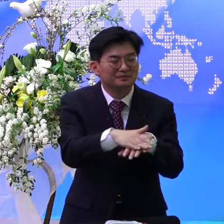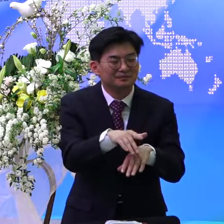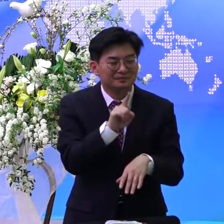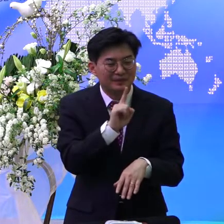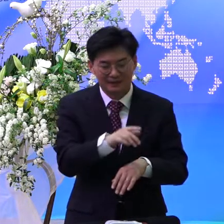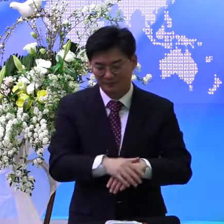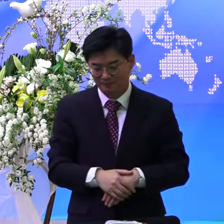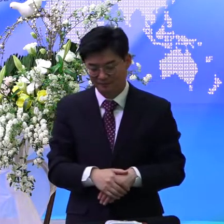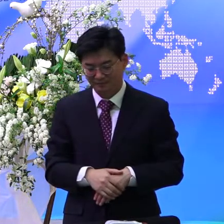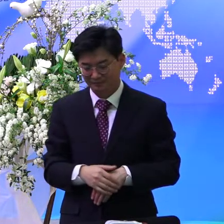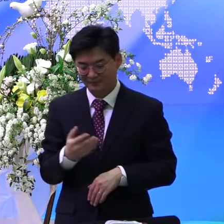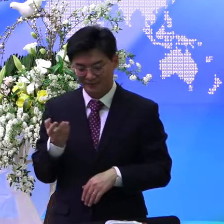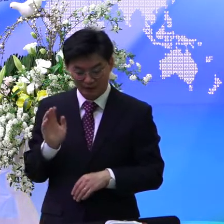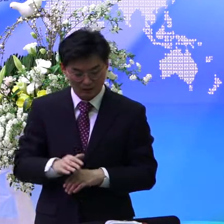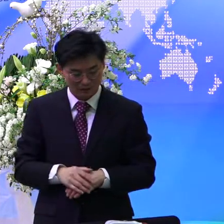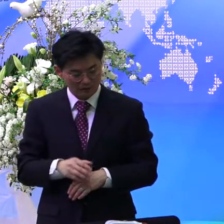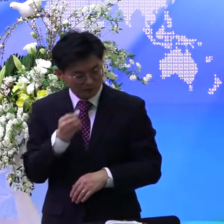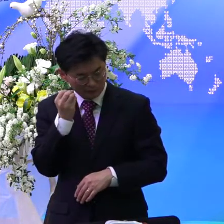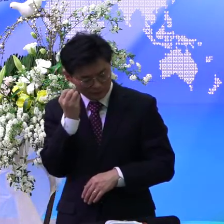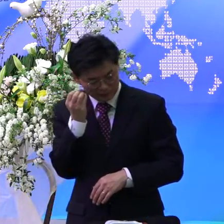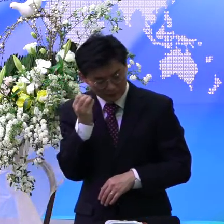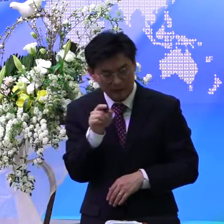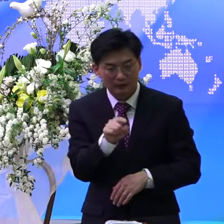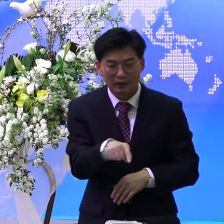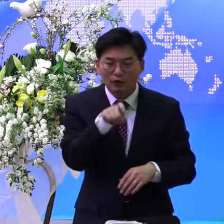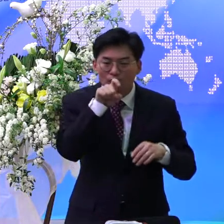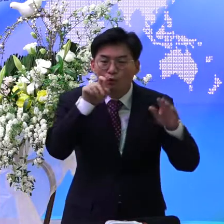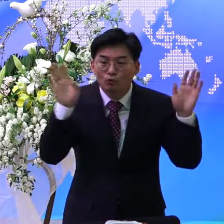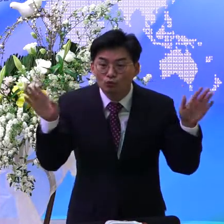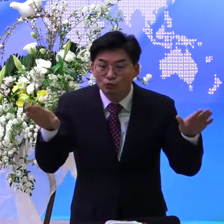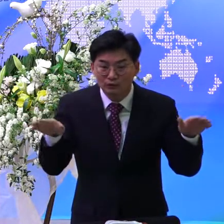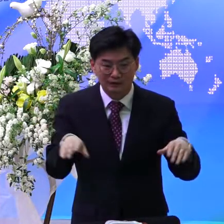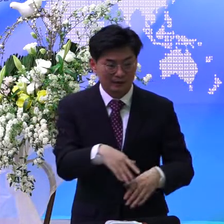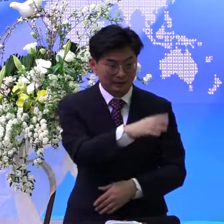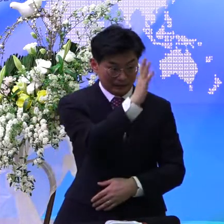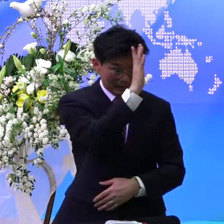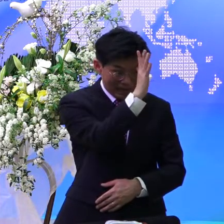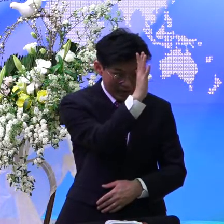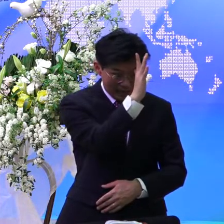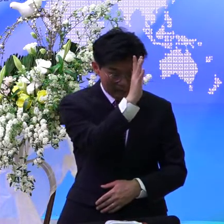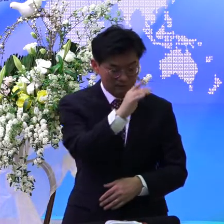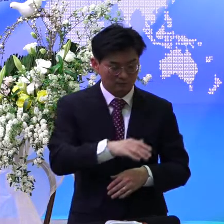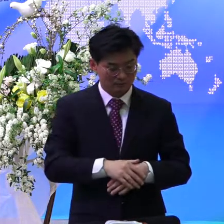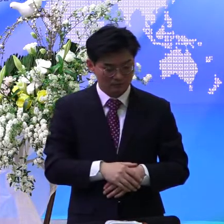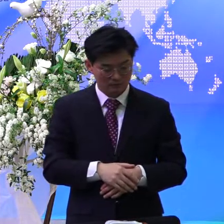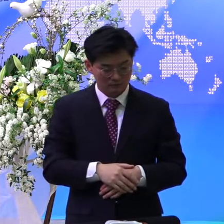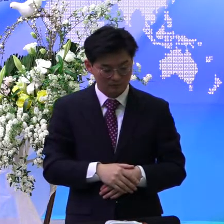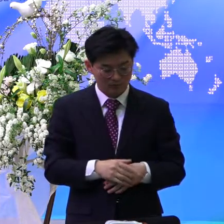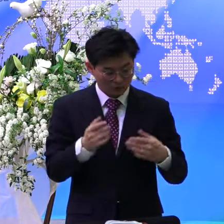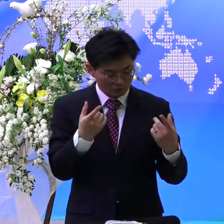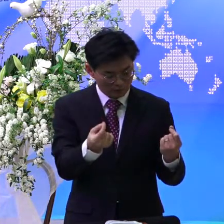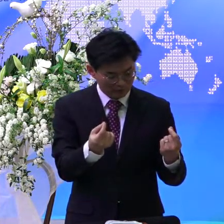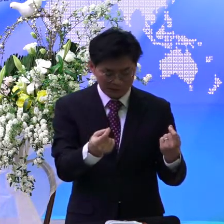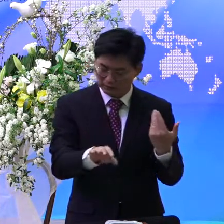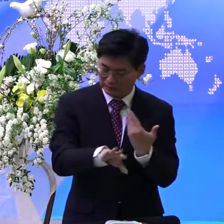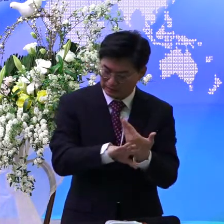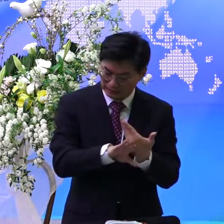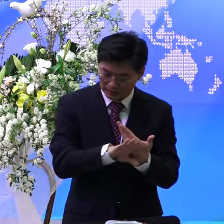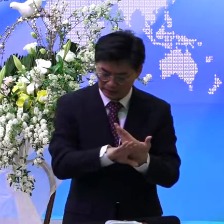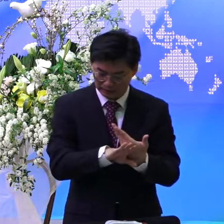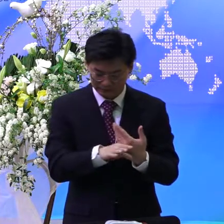조류학자는 이 농부의 말이 사실인지 아닌지 실험해보고 싶은 생각이 났습니다. 학자들이 그렇잖아요.